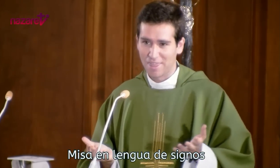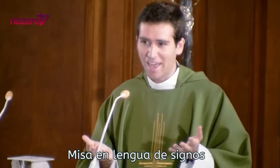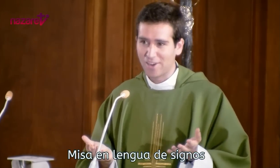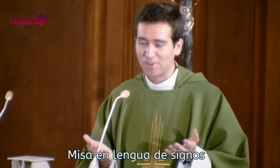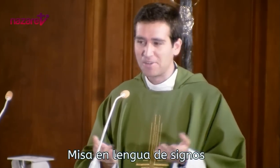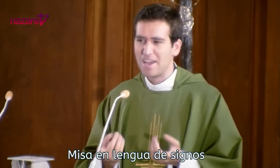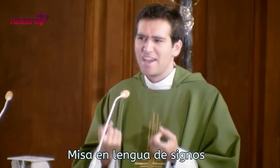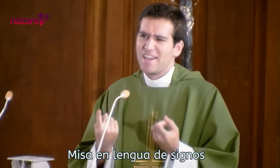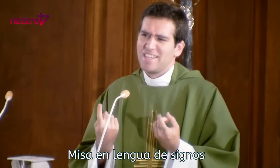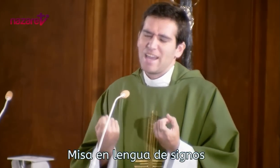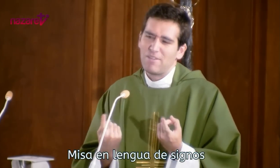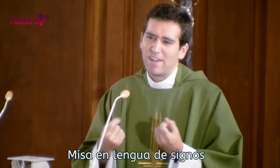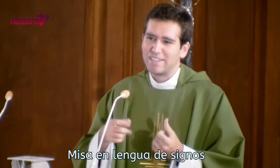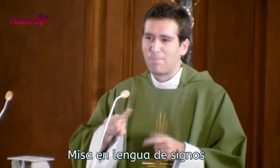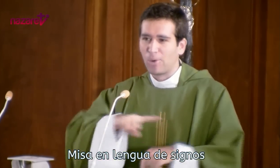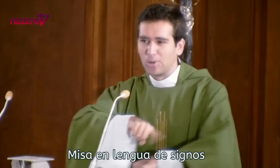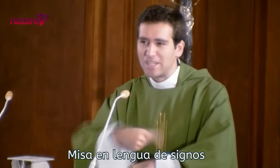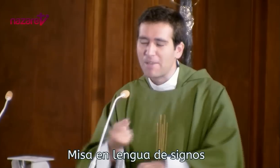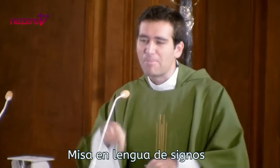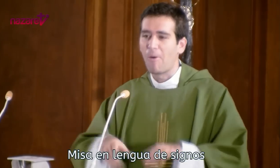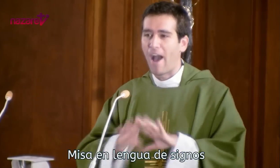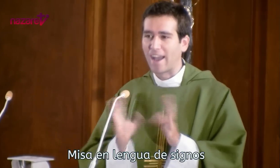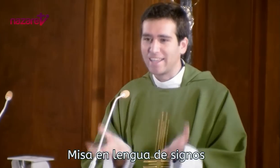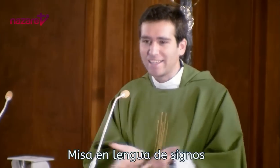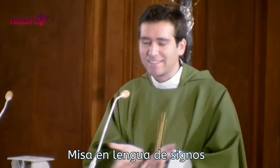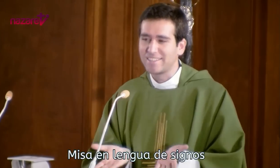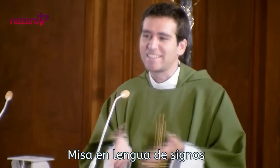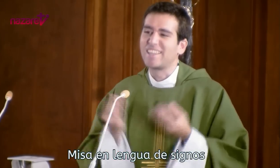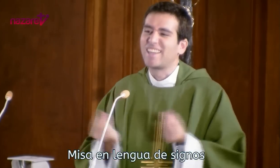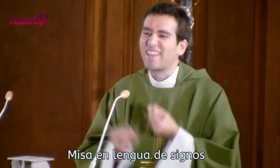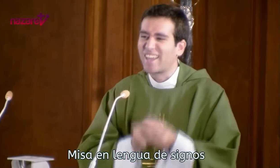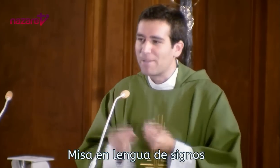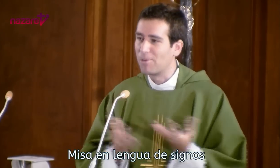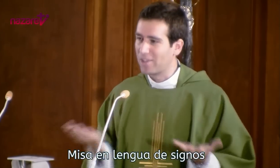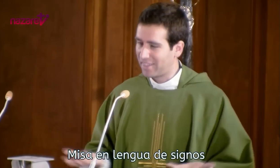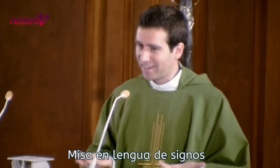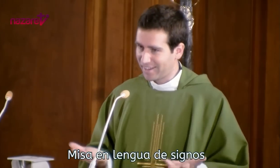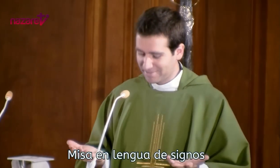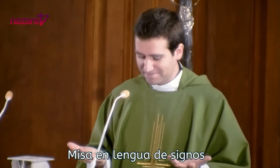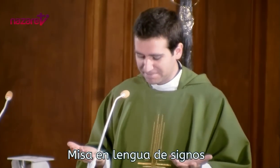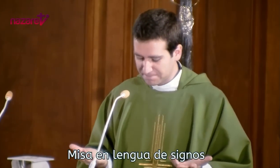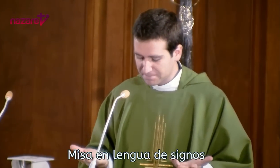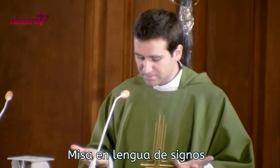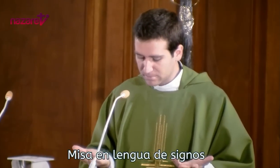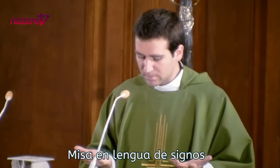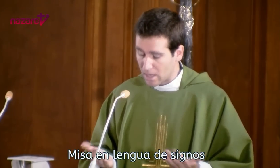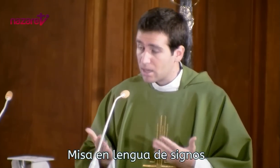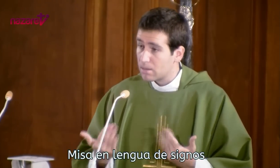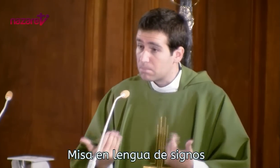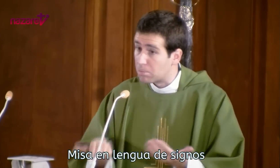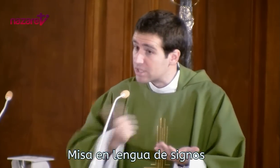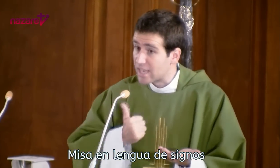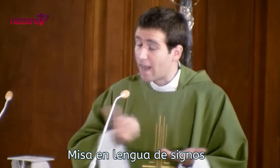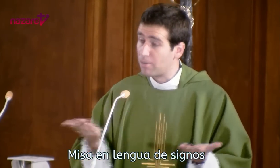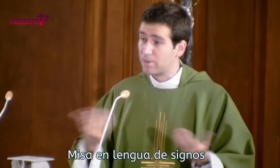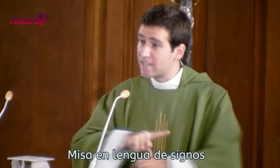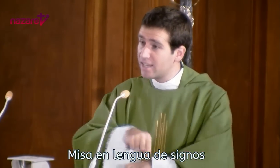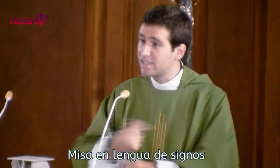anciano, ya me falta poco tiempo aquí, ¿qué puedo hacer? Pues aprovechar el tiempo